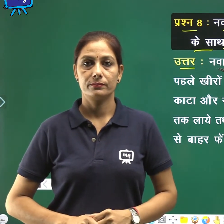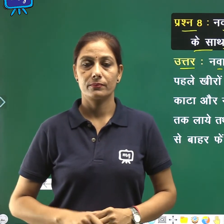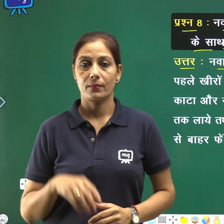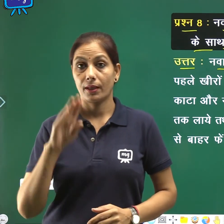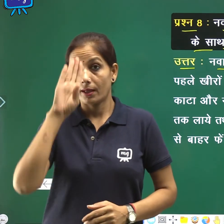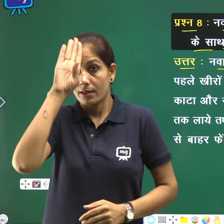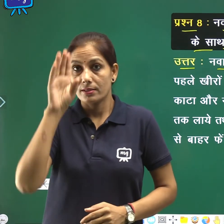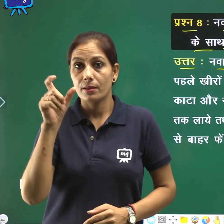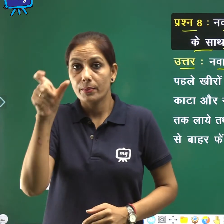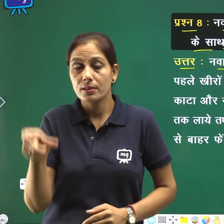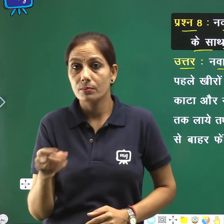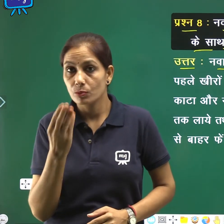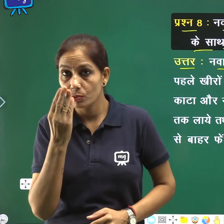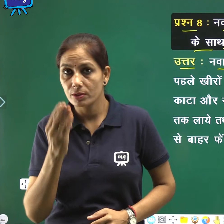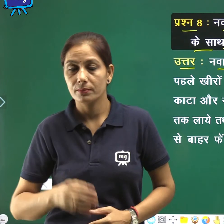नवाब साहब ने